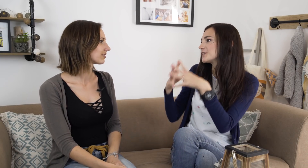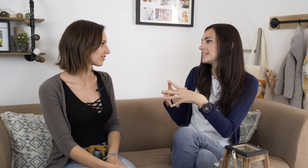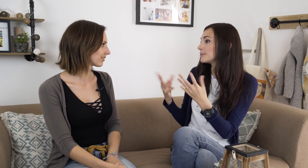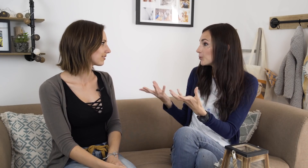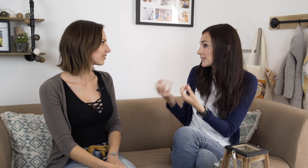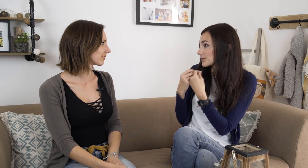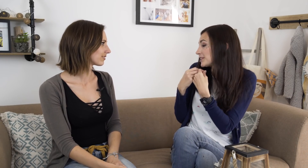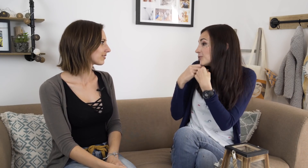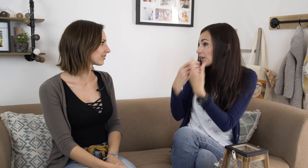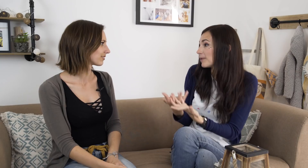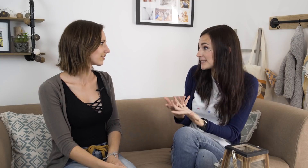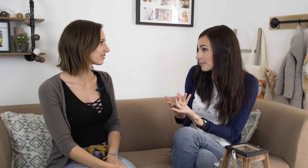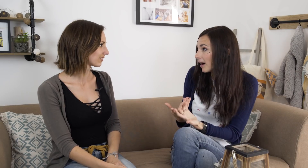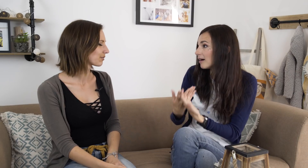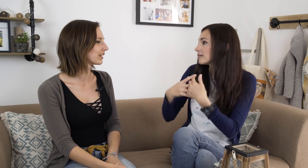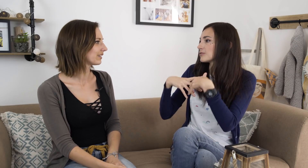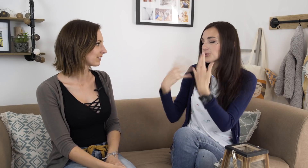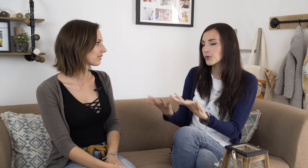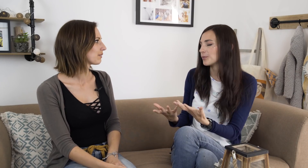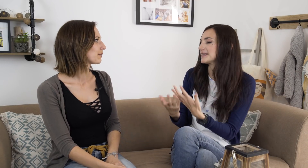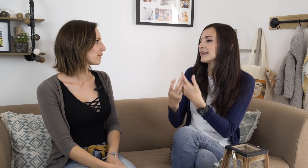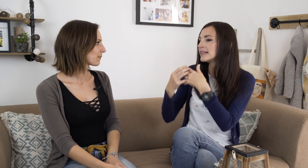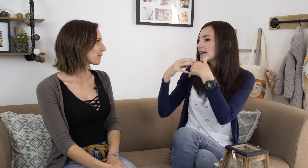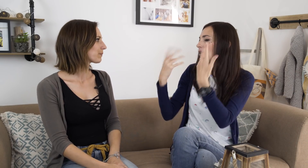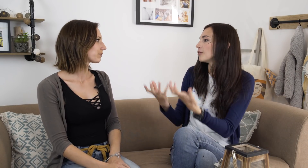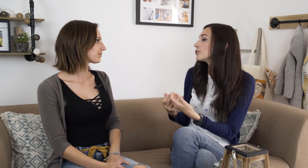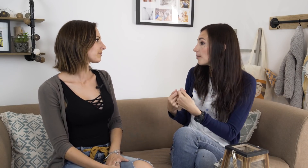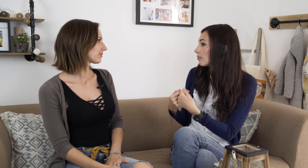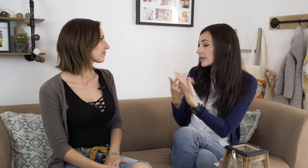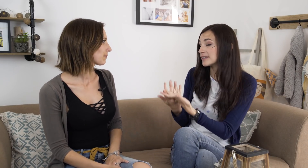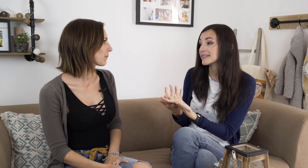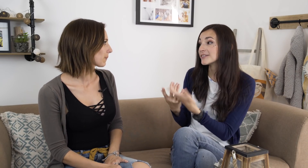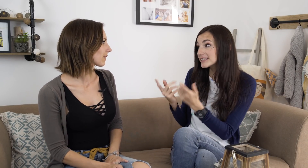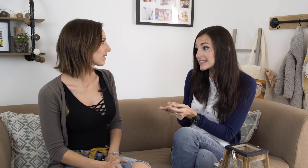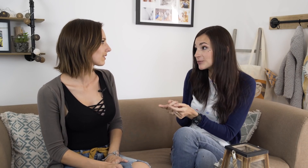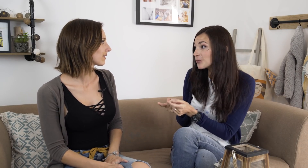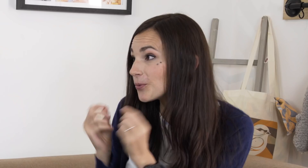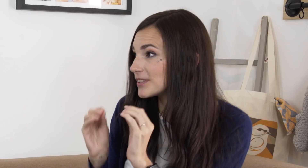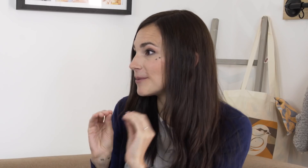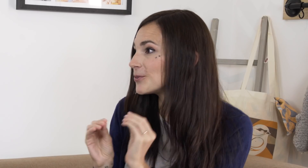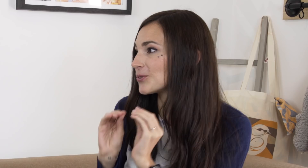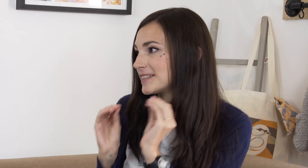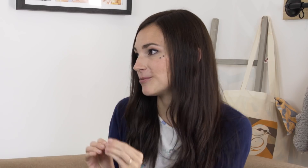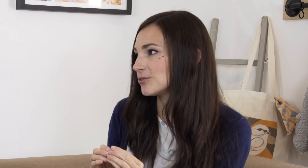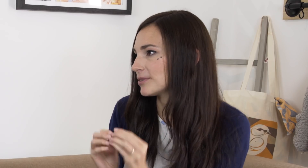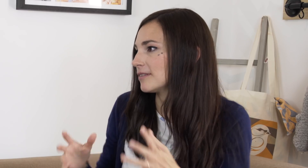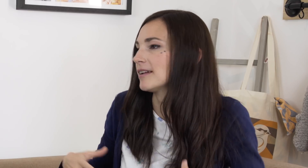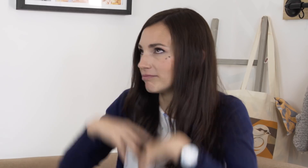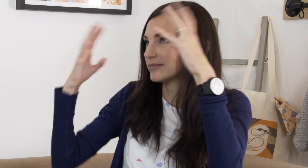choisit les mots qui ne verbalisent pas, qui sont trop compliqués. Notamment, ce qui est intéressant, c'est les émotions. Poser les mots sur les émotions, parce que voilà, c'est le